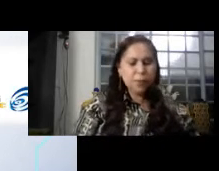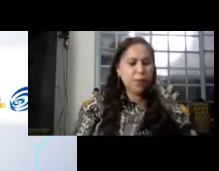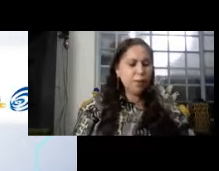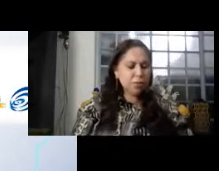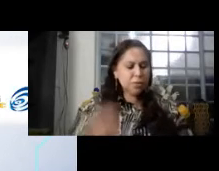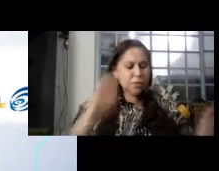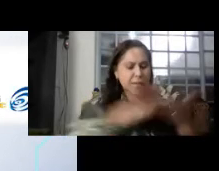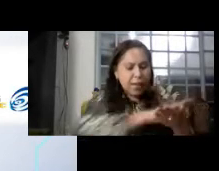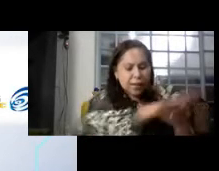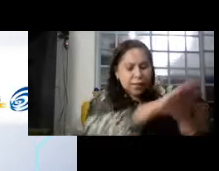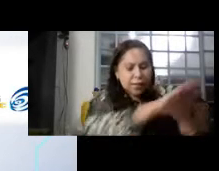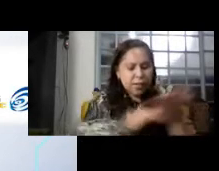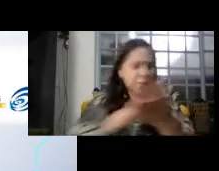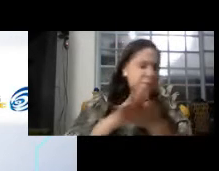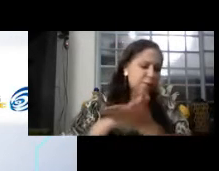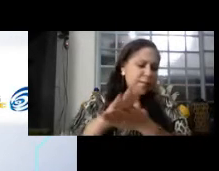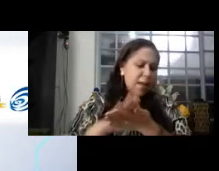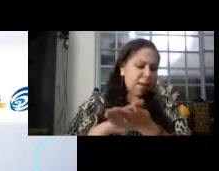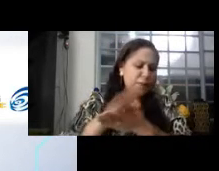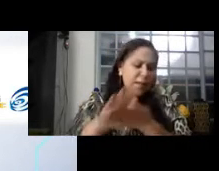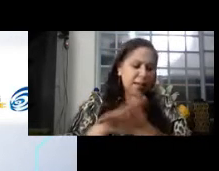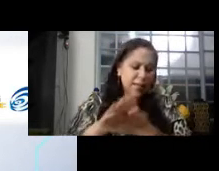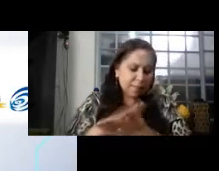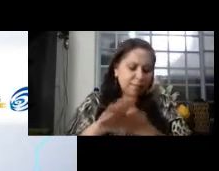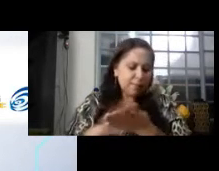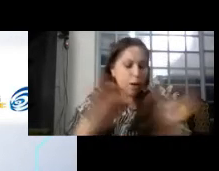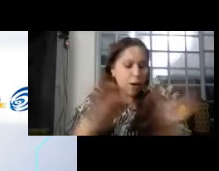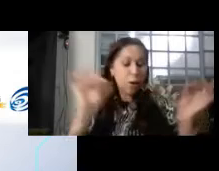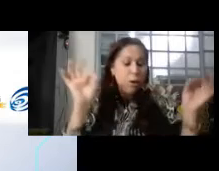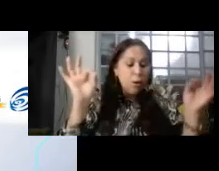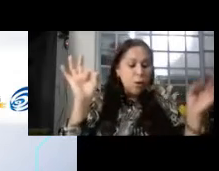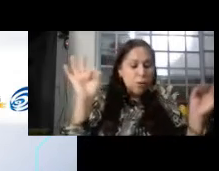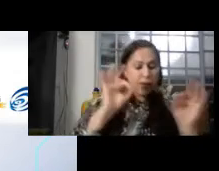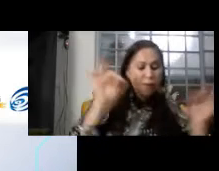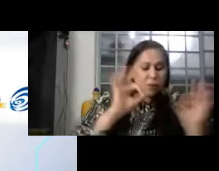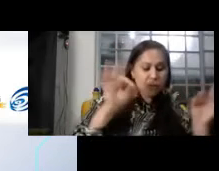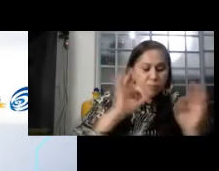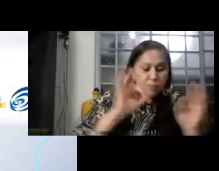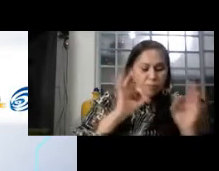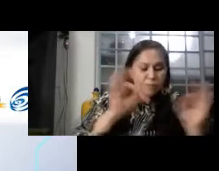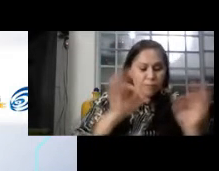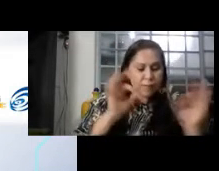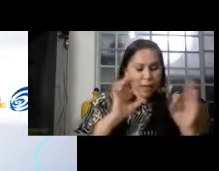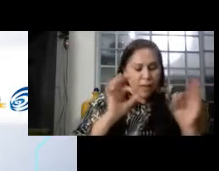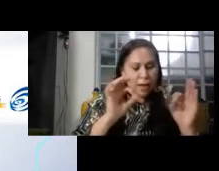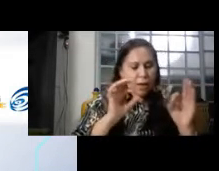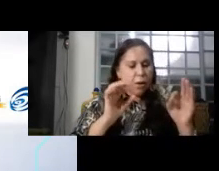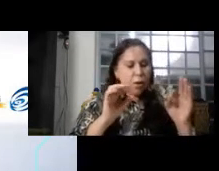Pronto, então a estrutura negativa a gente pode usar o nada, ou o nenhum,